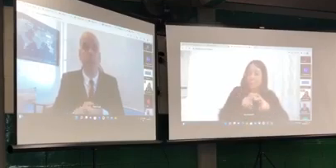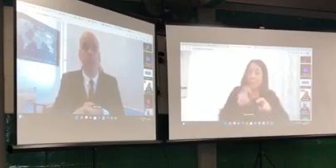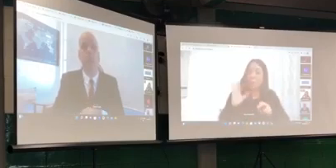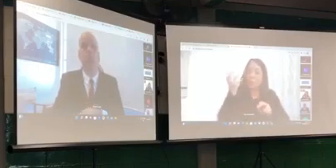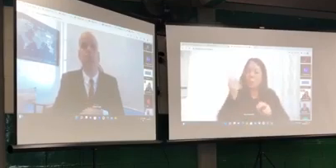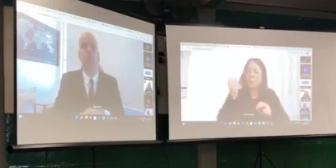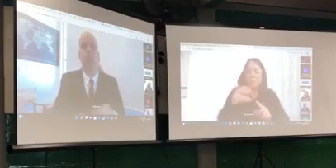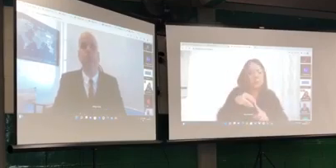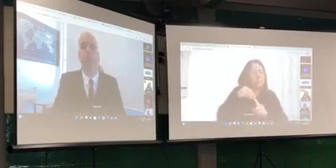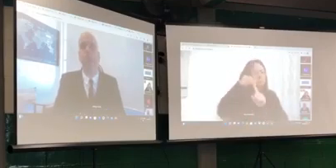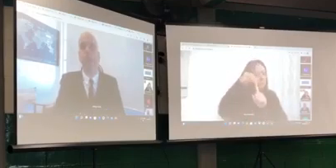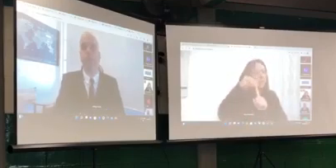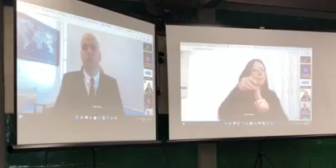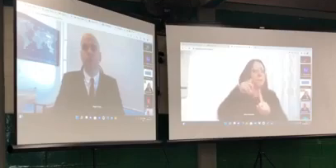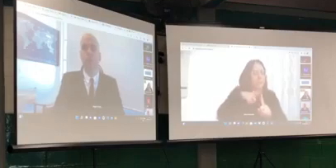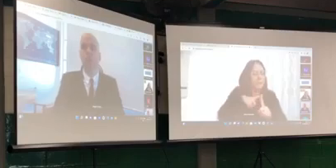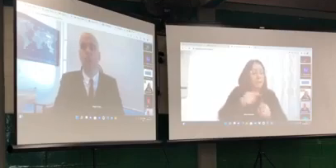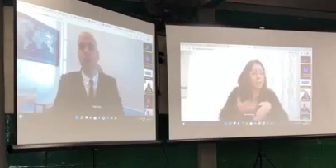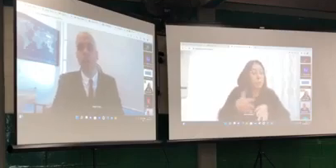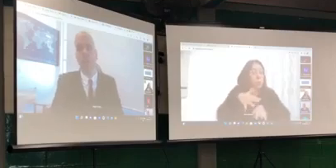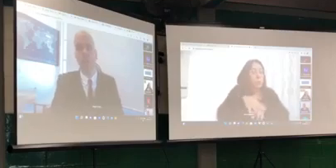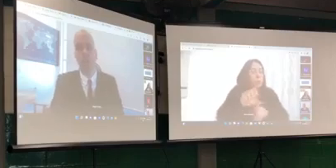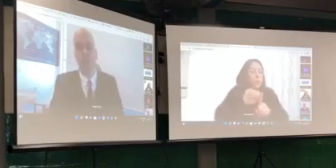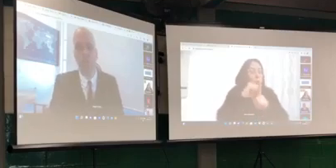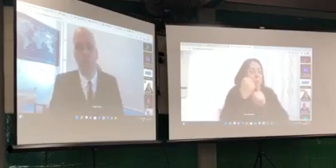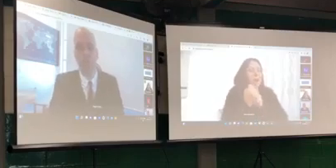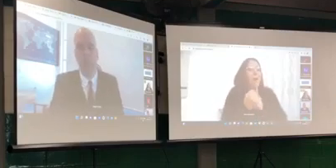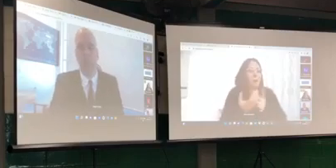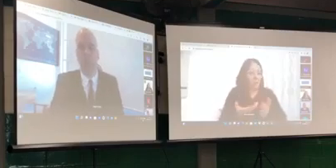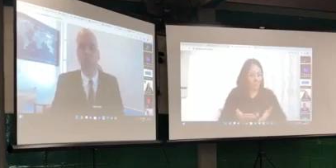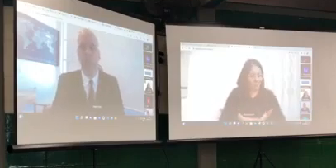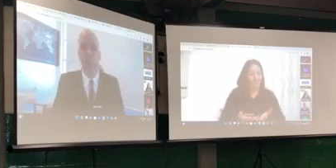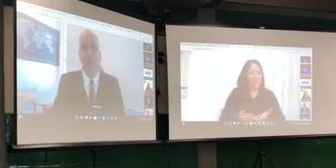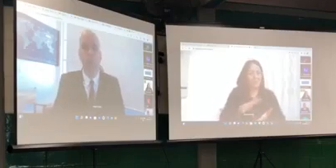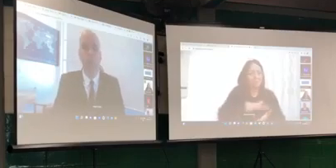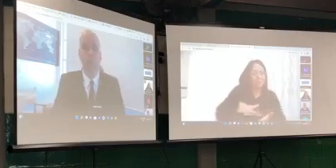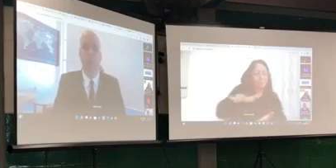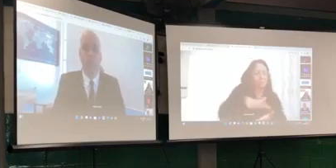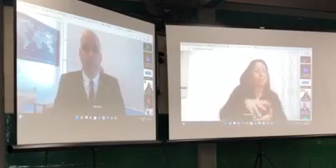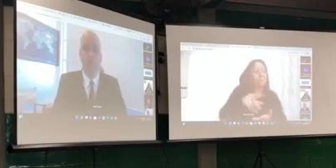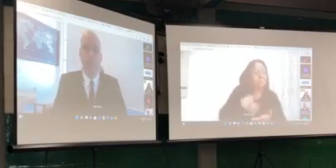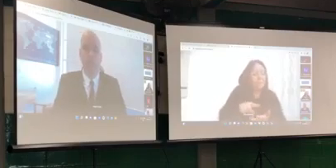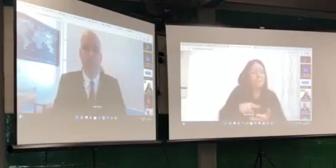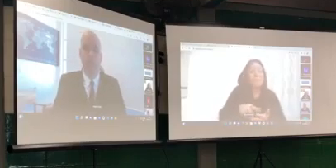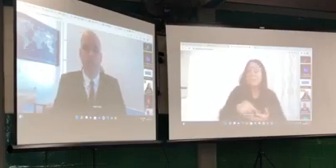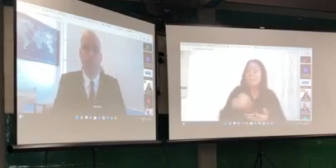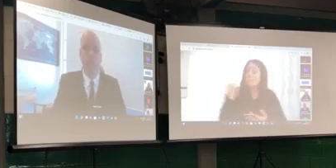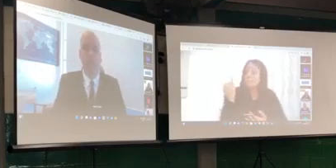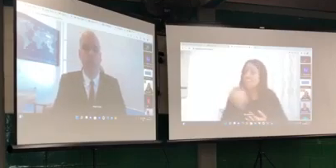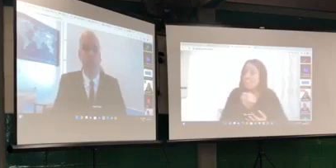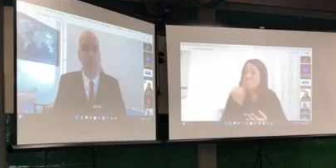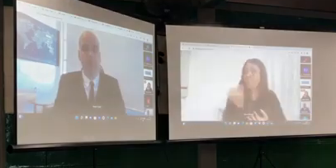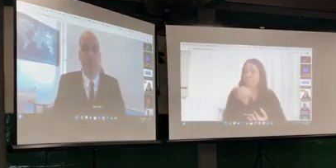principalmente, ele precisa ter essa inclusão social. Né? Que é um fator determinante, né, para que ele possa